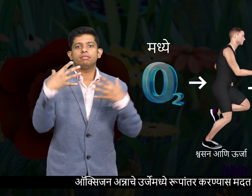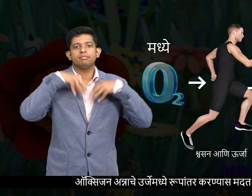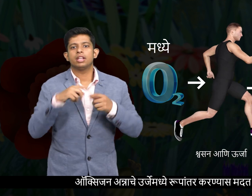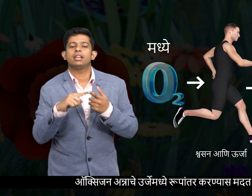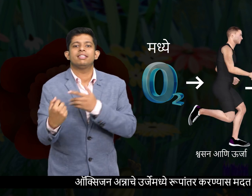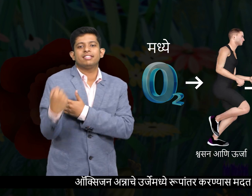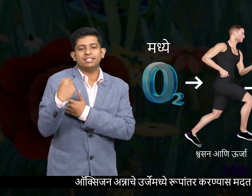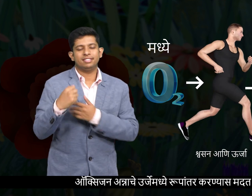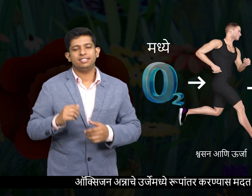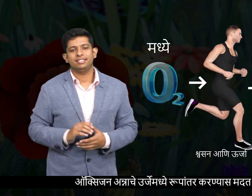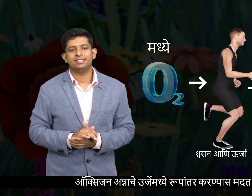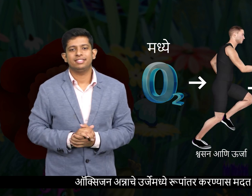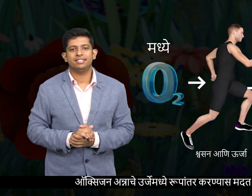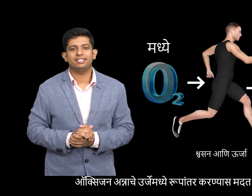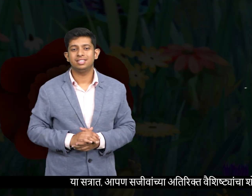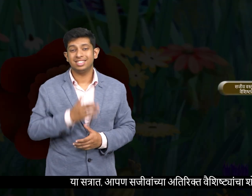करतो.